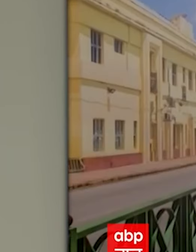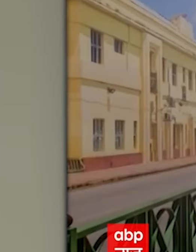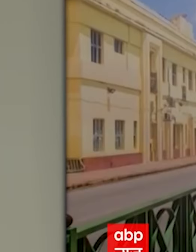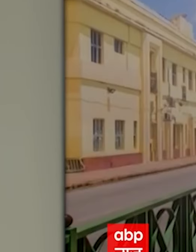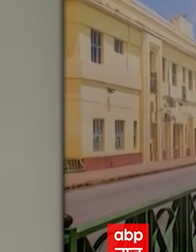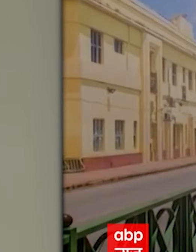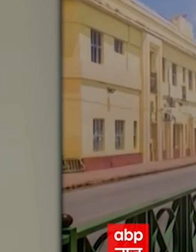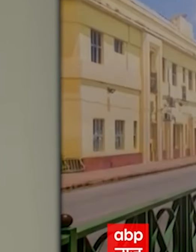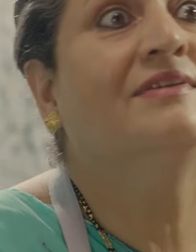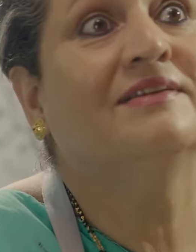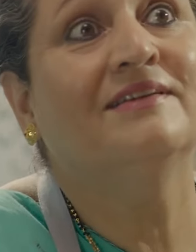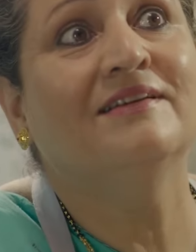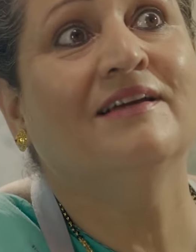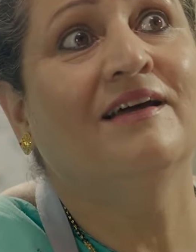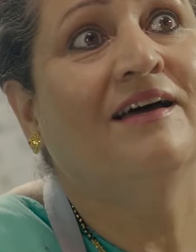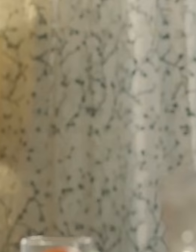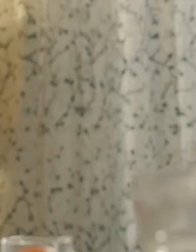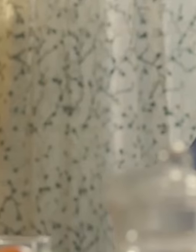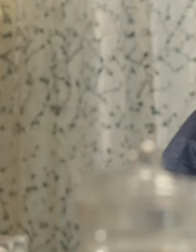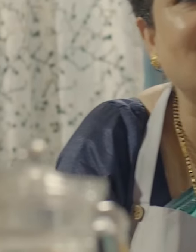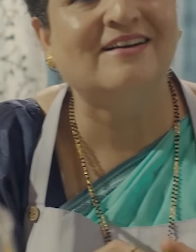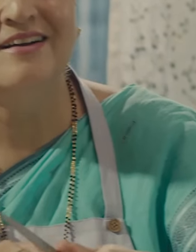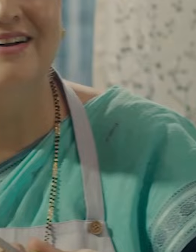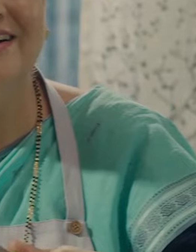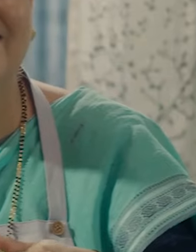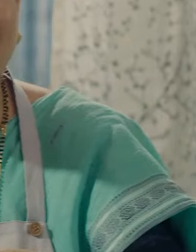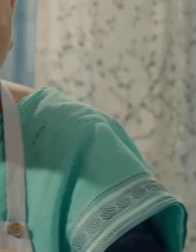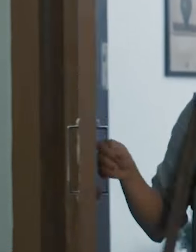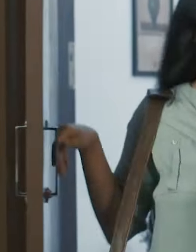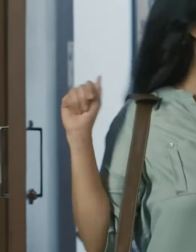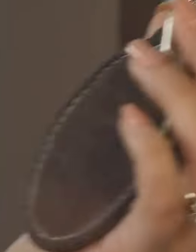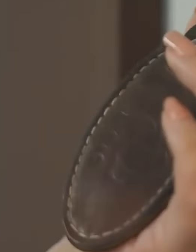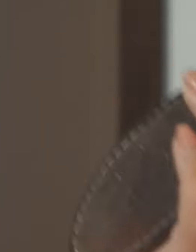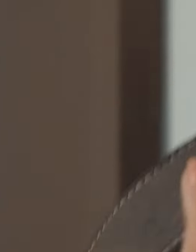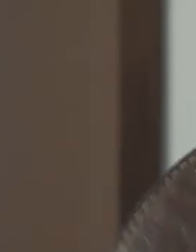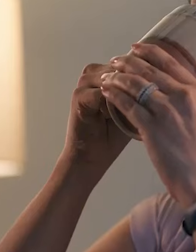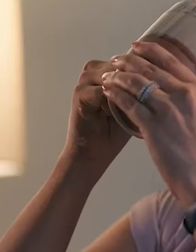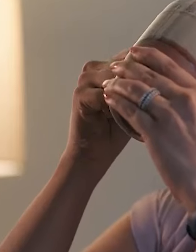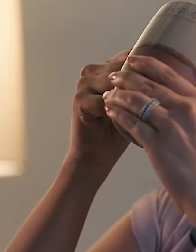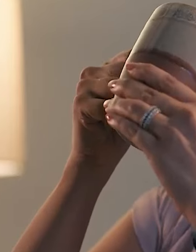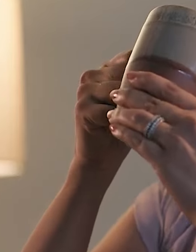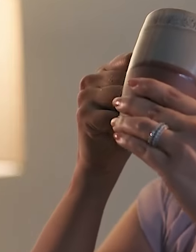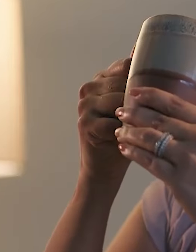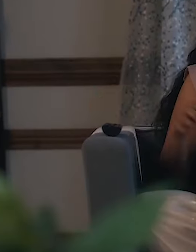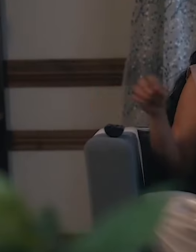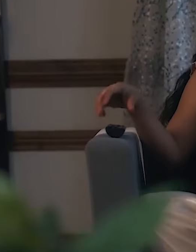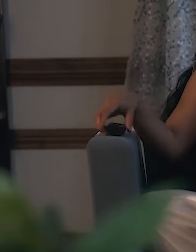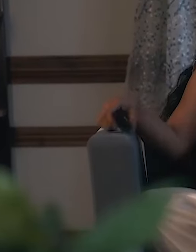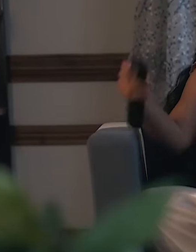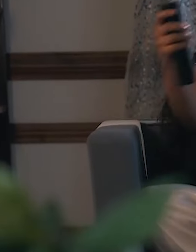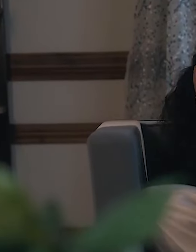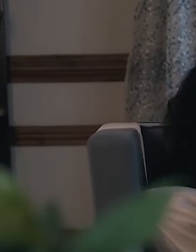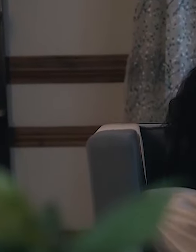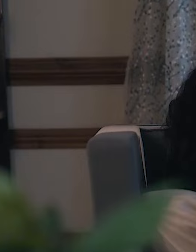दिल सास बहु साजिश के लिए मचल जाए। और ये है इनकी बहु, पूरे दिन ऑफिस की टेंशन हो